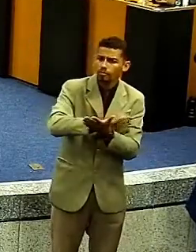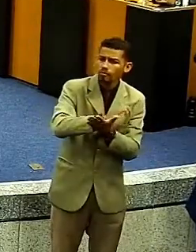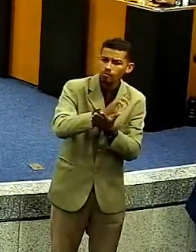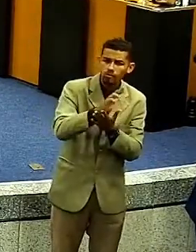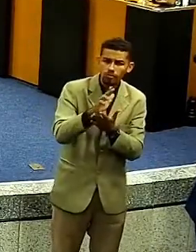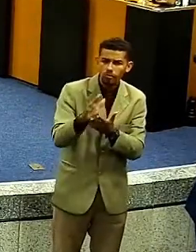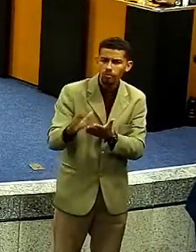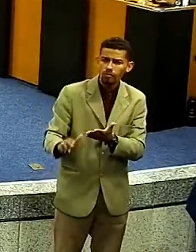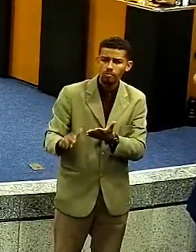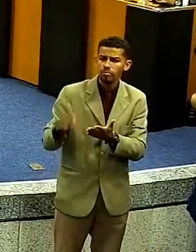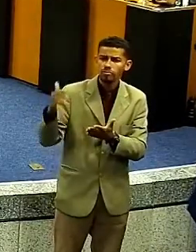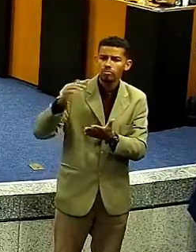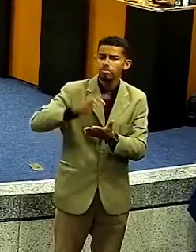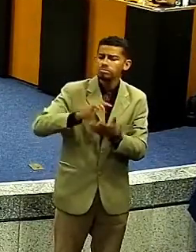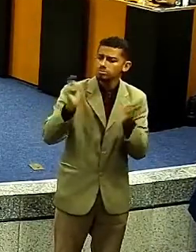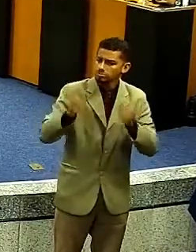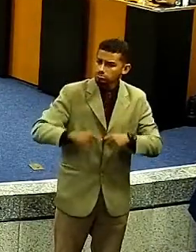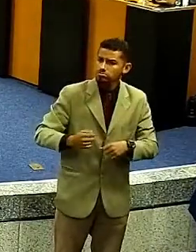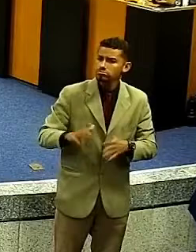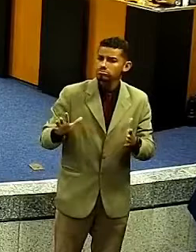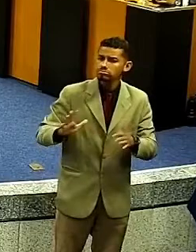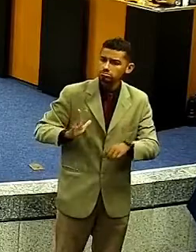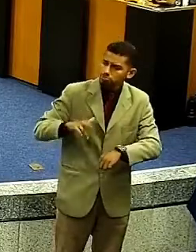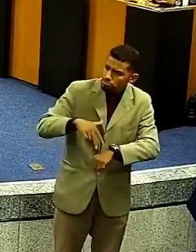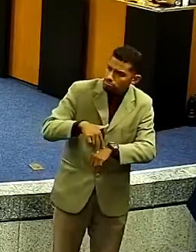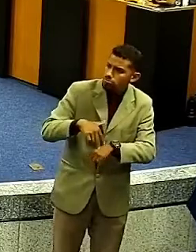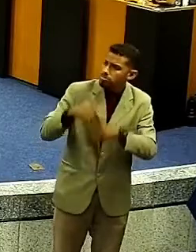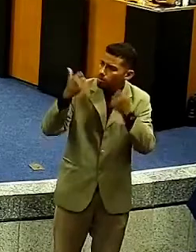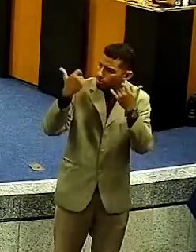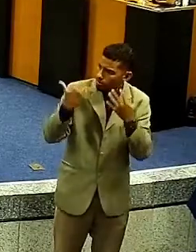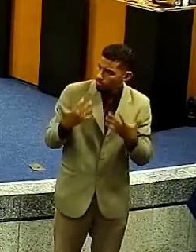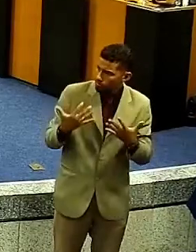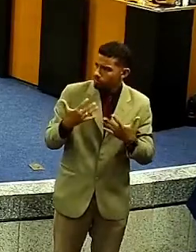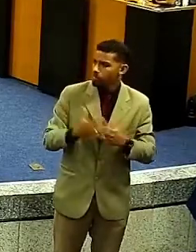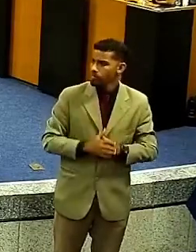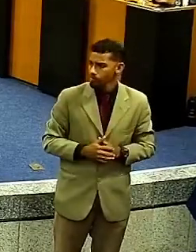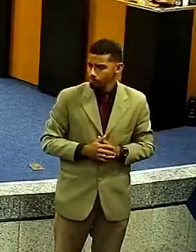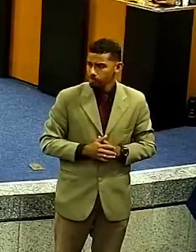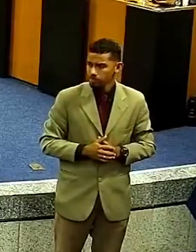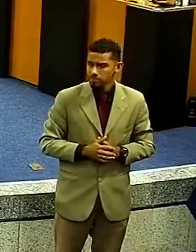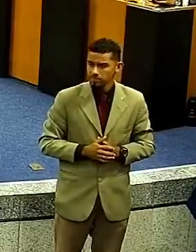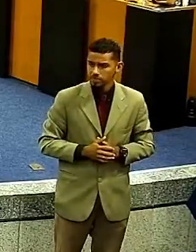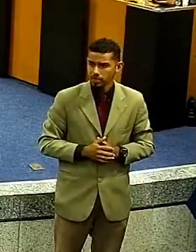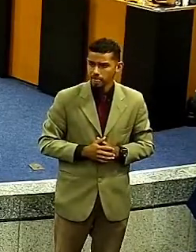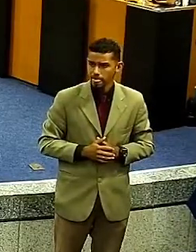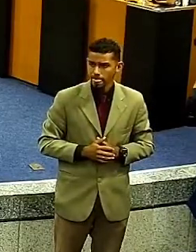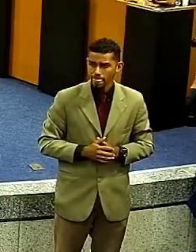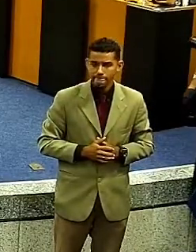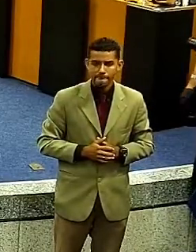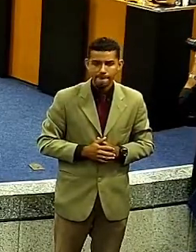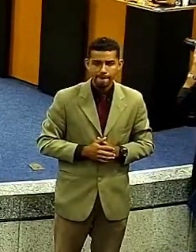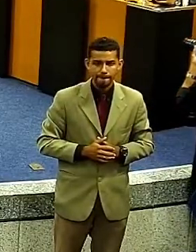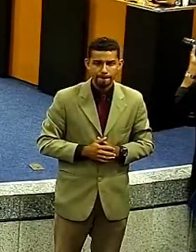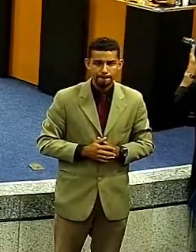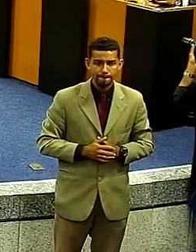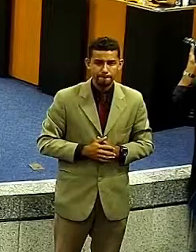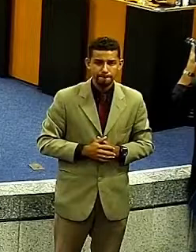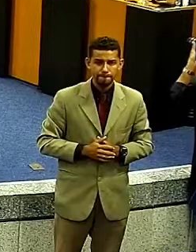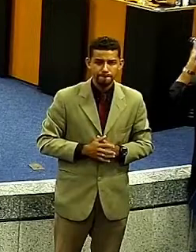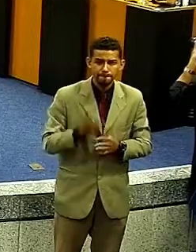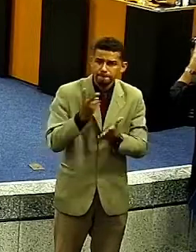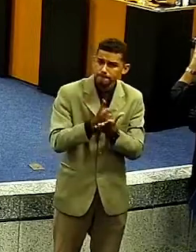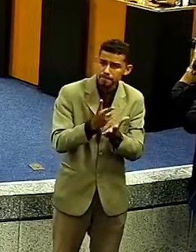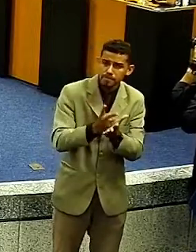vezes eu fui em estado a falar e todas as